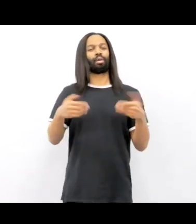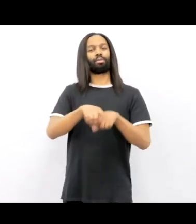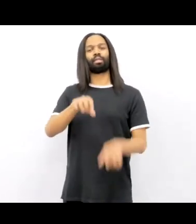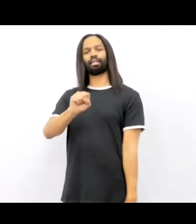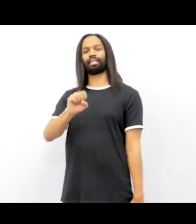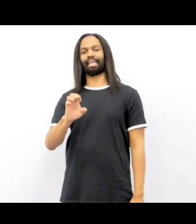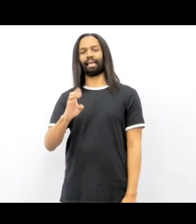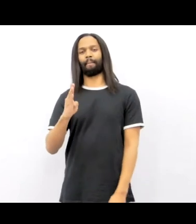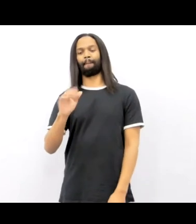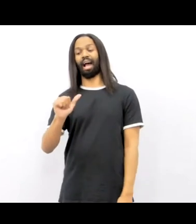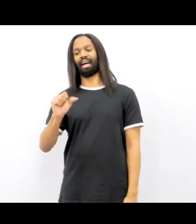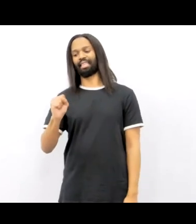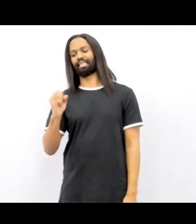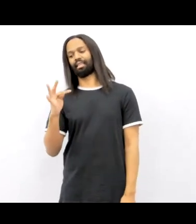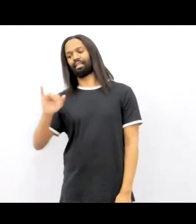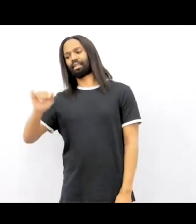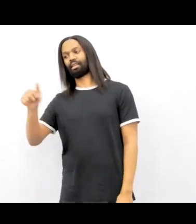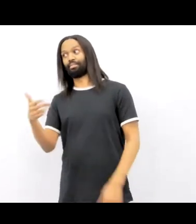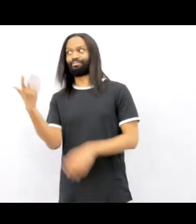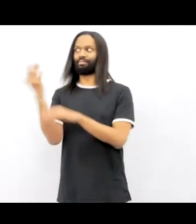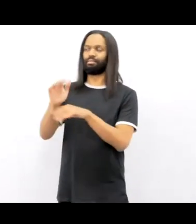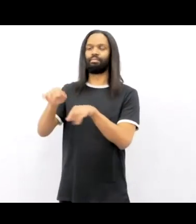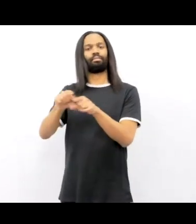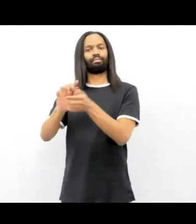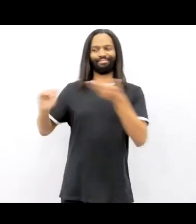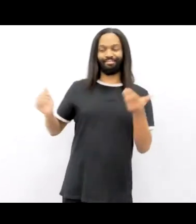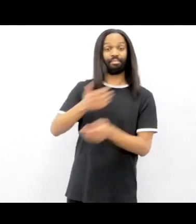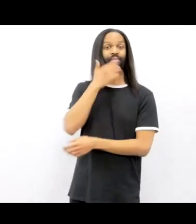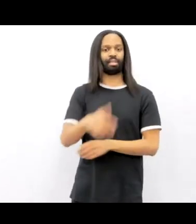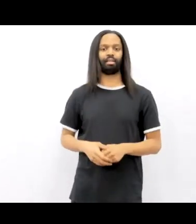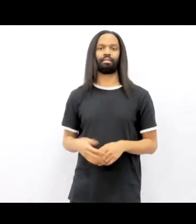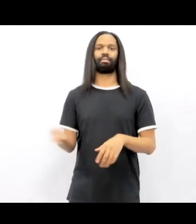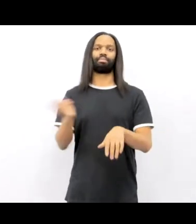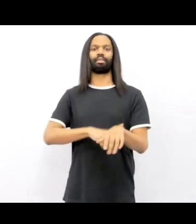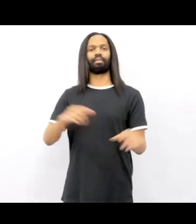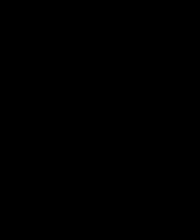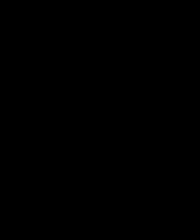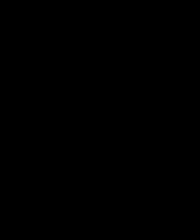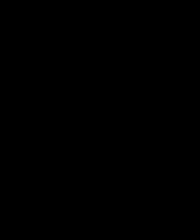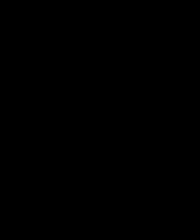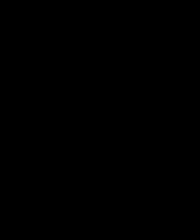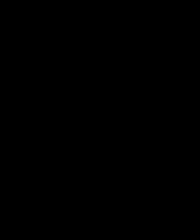présentation et cette transition. Je vais tout de suite mettre en partage mon diaporama.